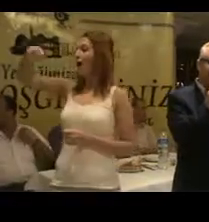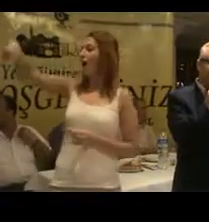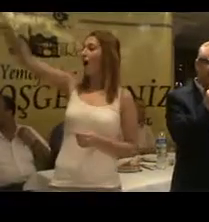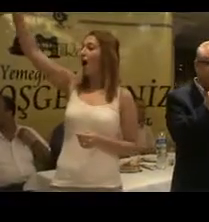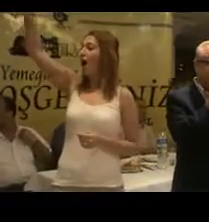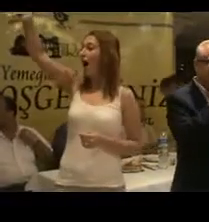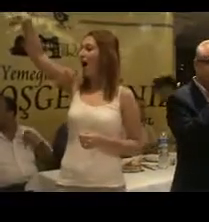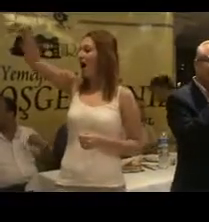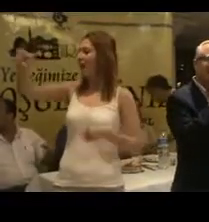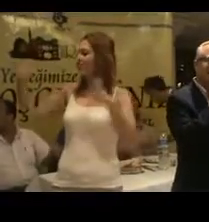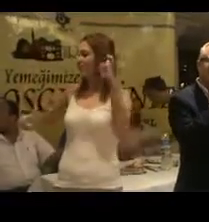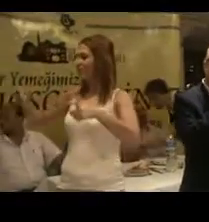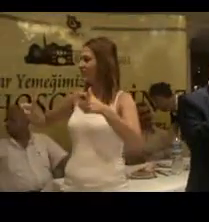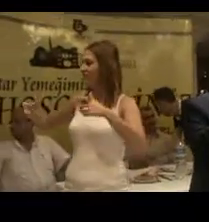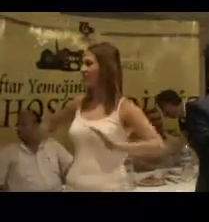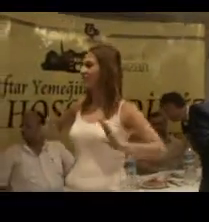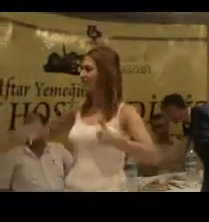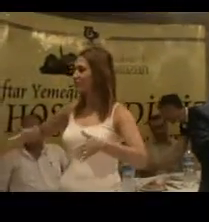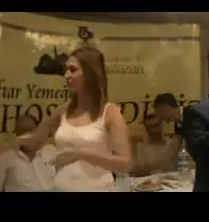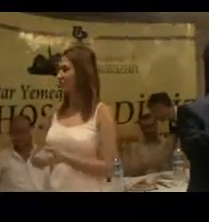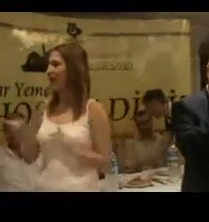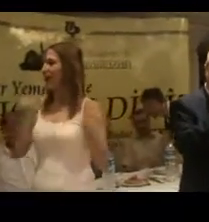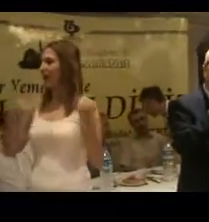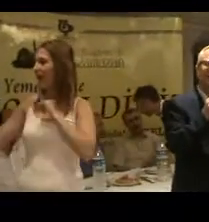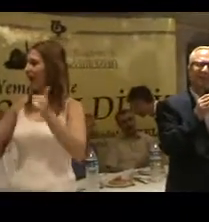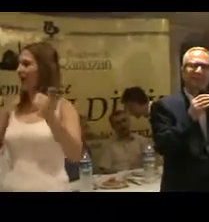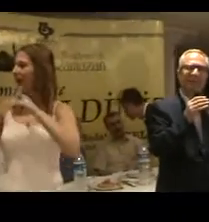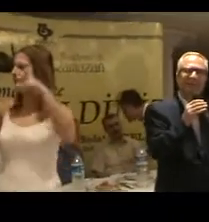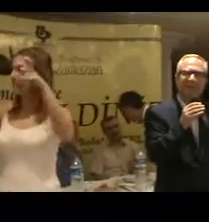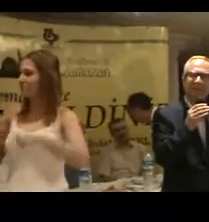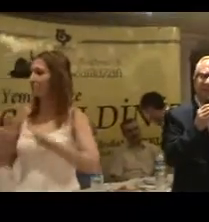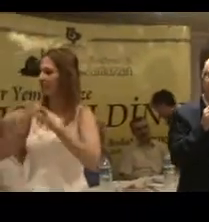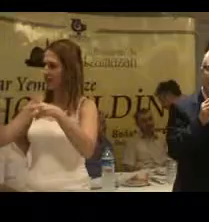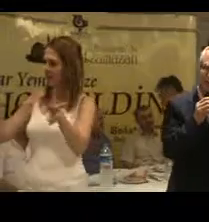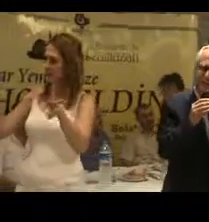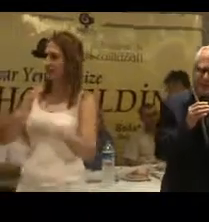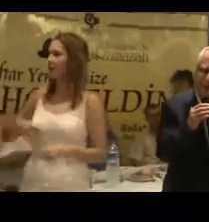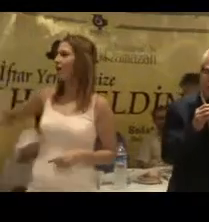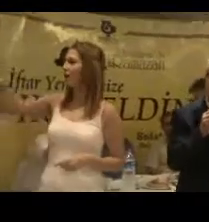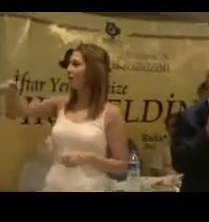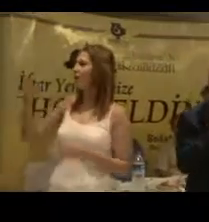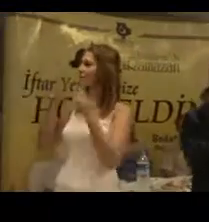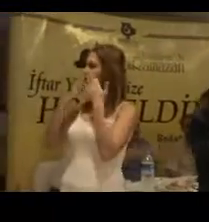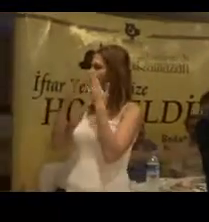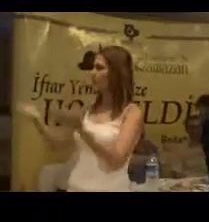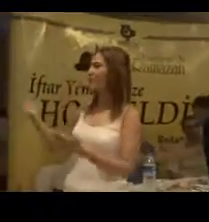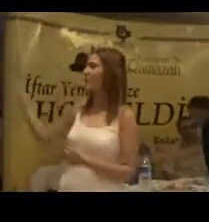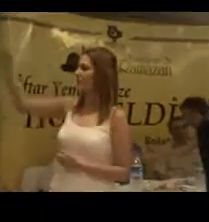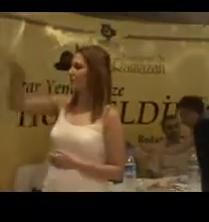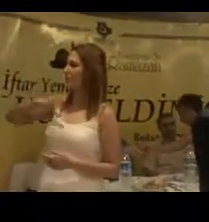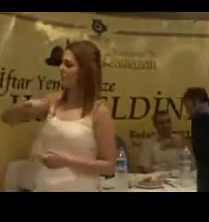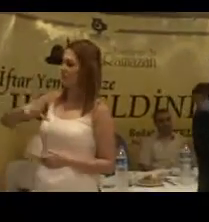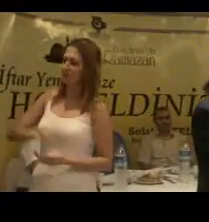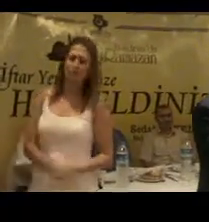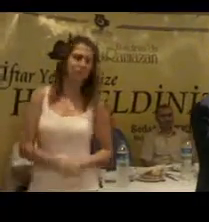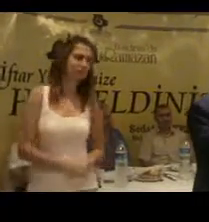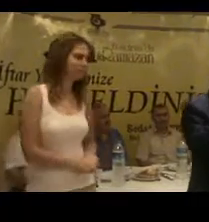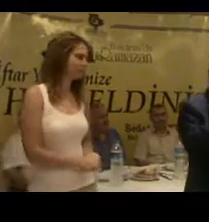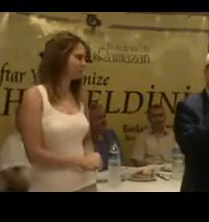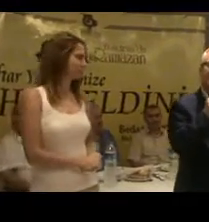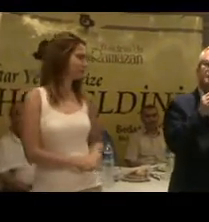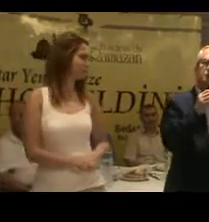geldi. O sayede derneğimizin de çok önemli katkıları, bizim de onlara yer konusundaki desteğimizle birlikte